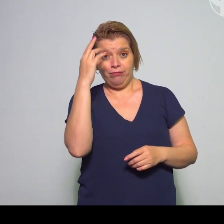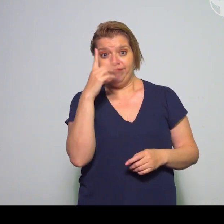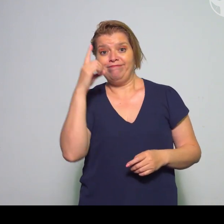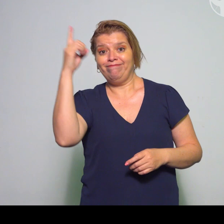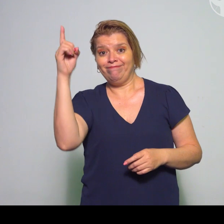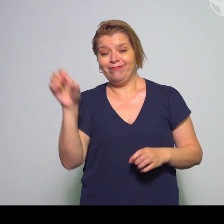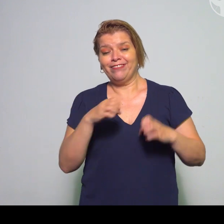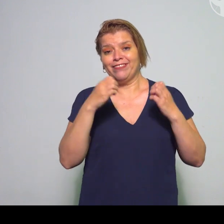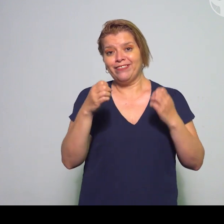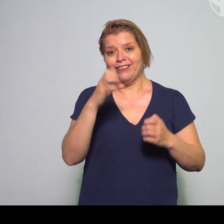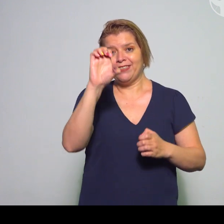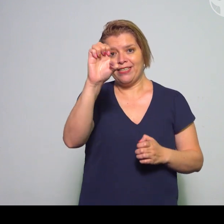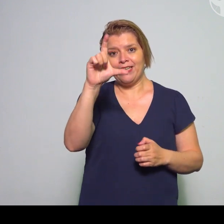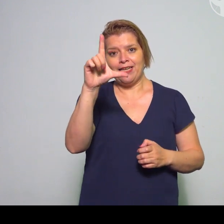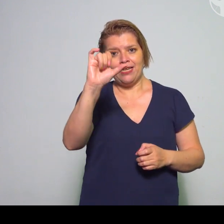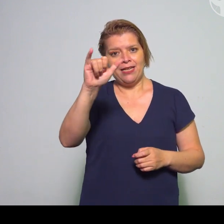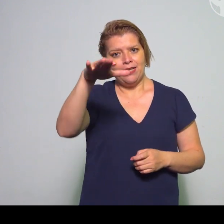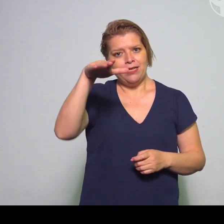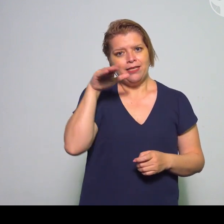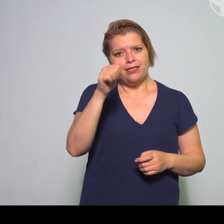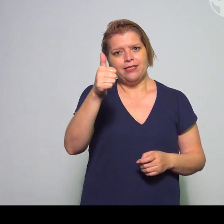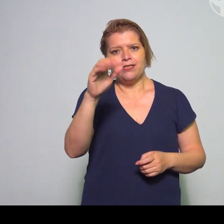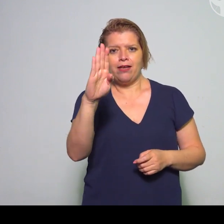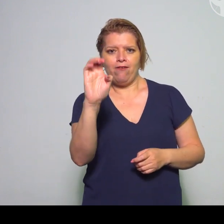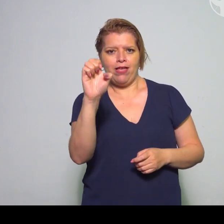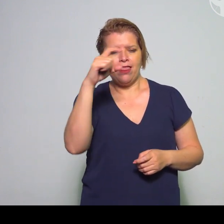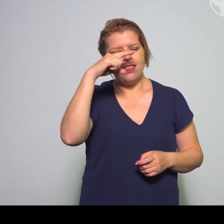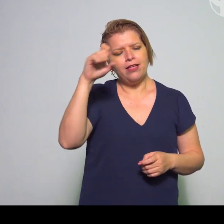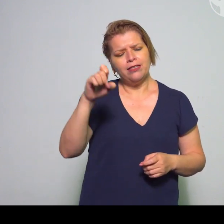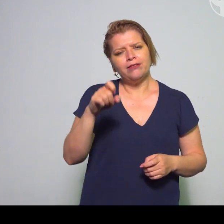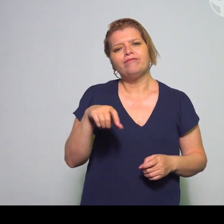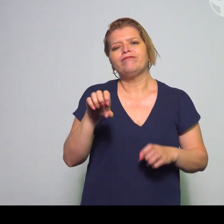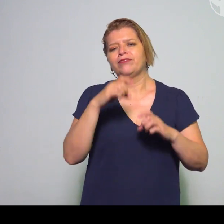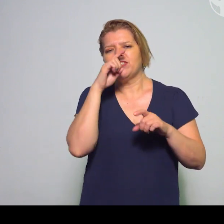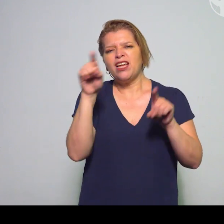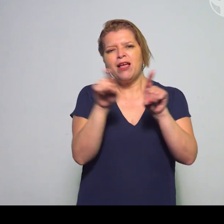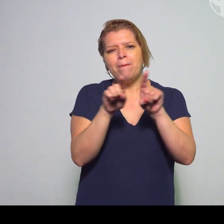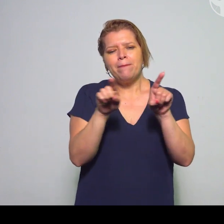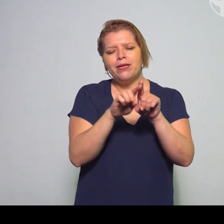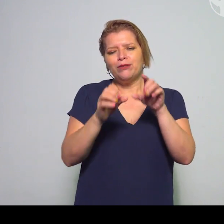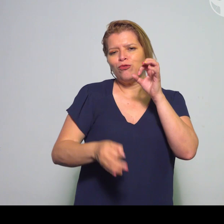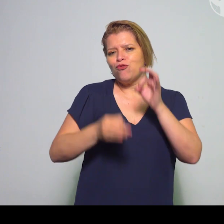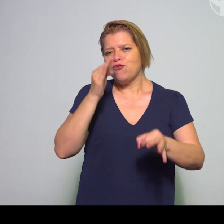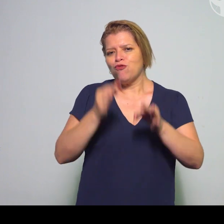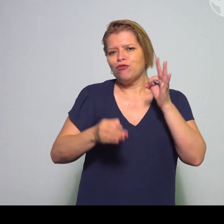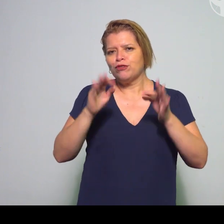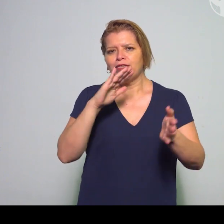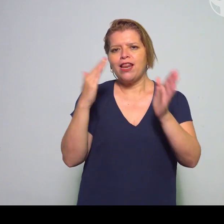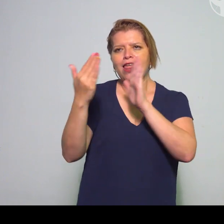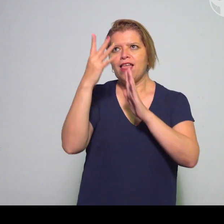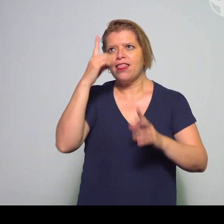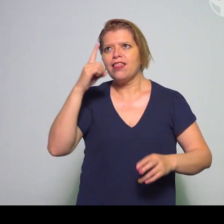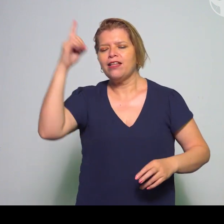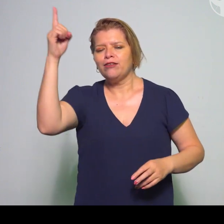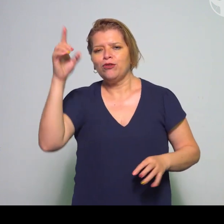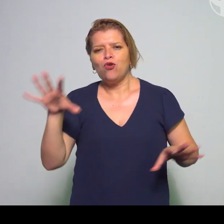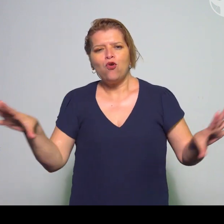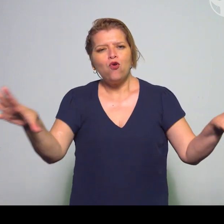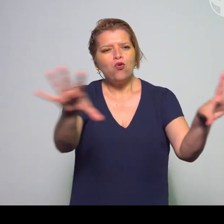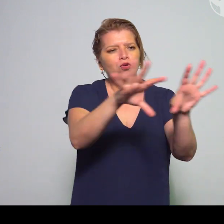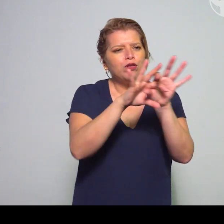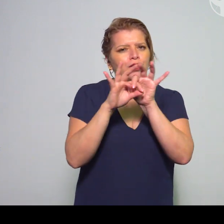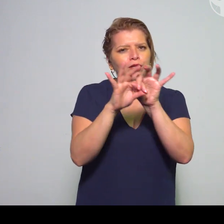es ayudada por el Señor. Y como lo leías, María José, ambos entonces eran justos delante del Señor,